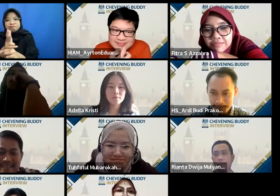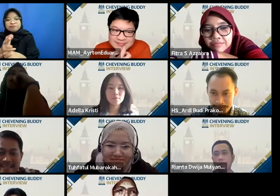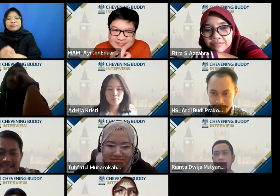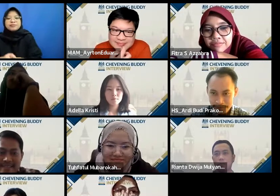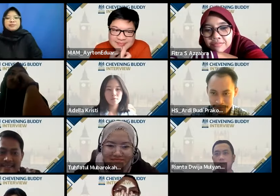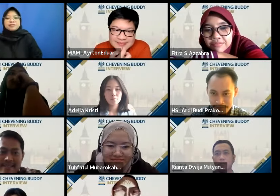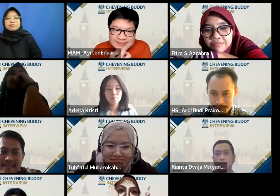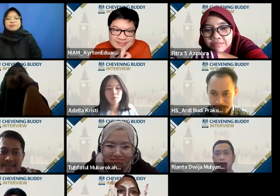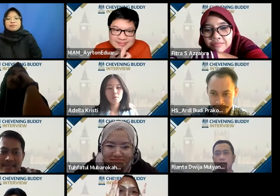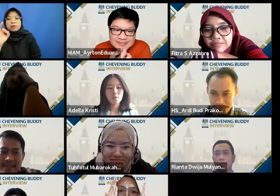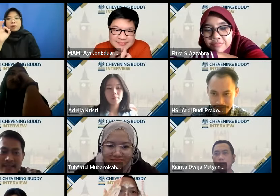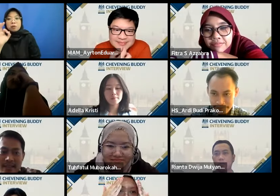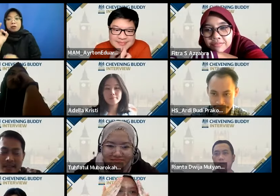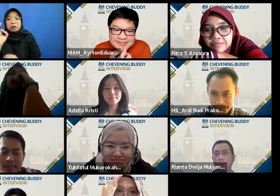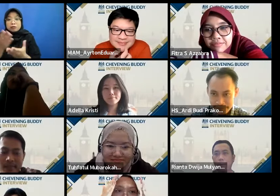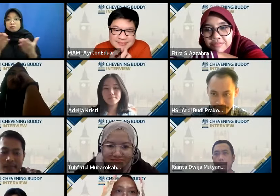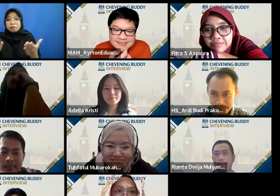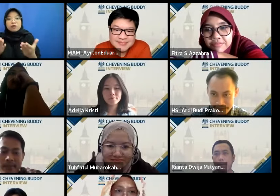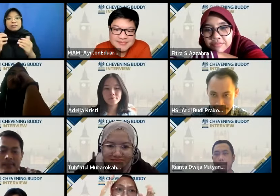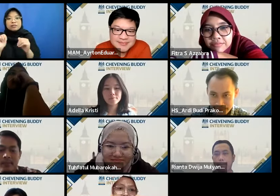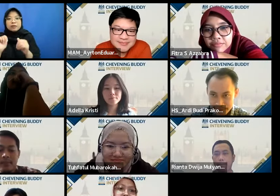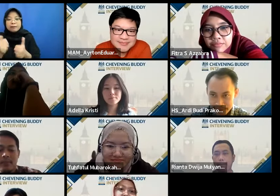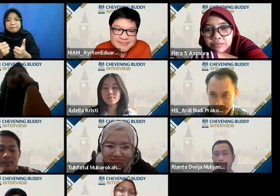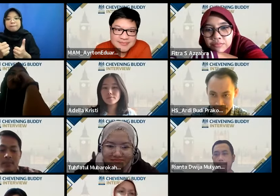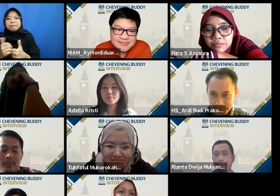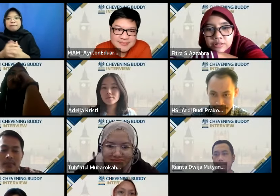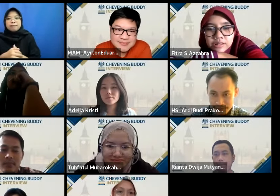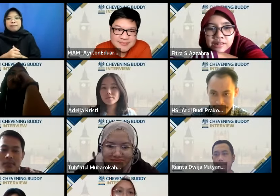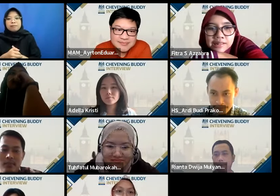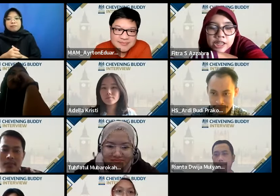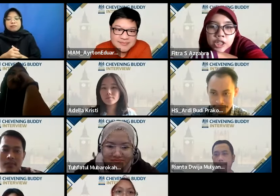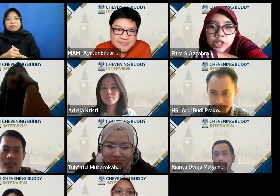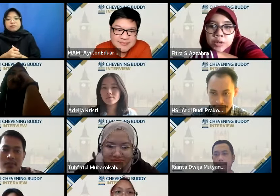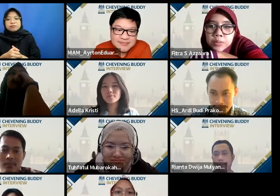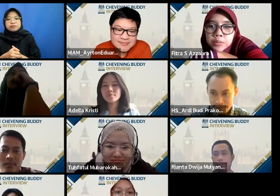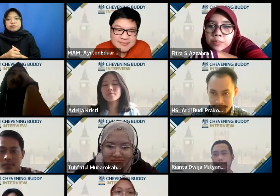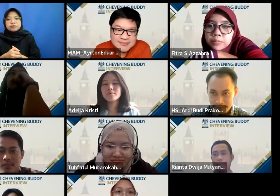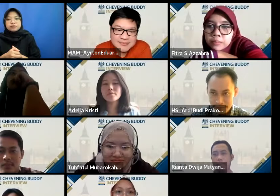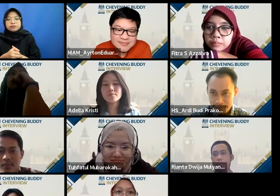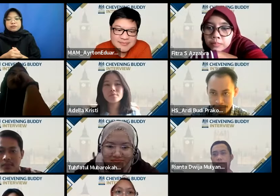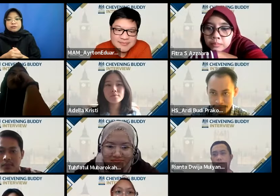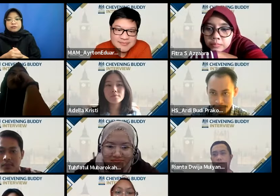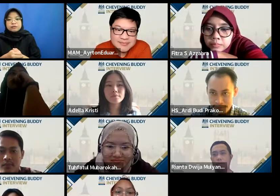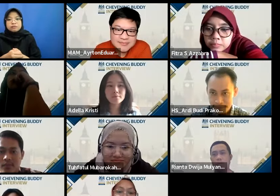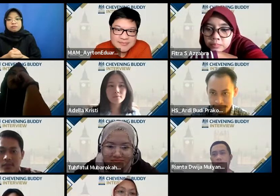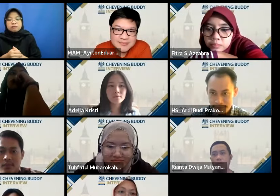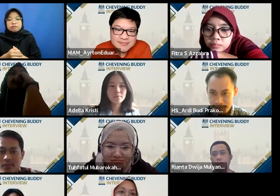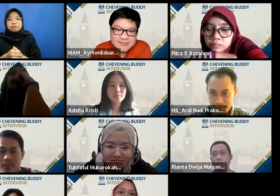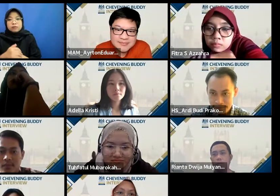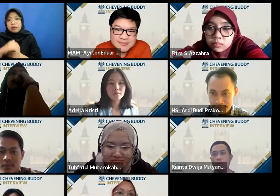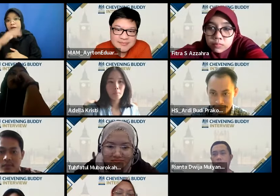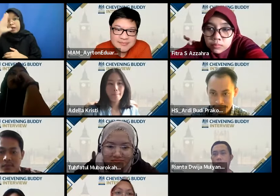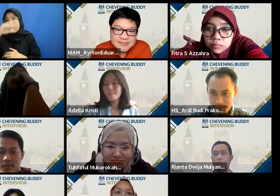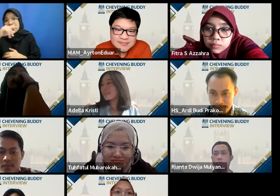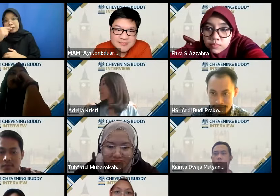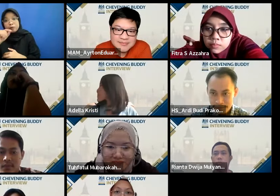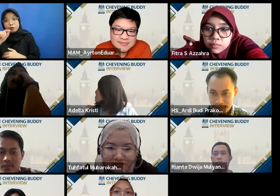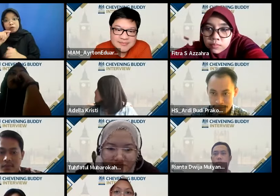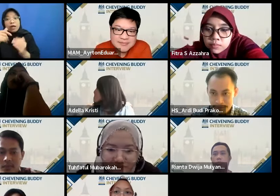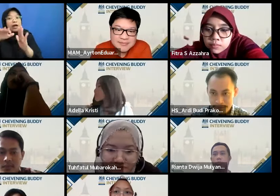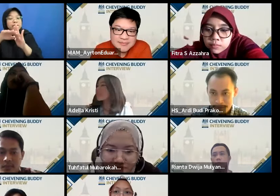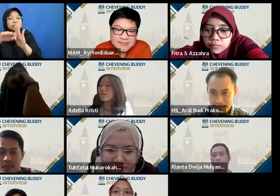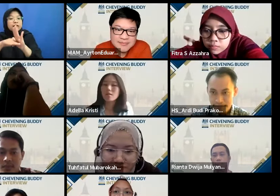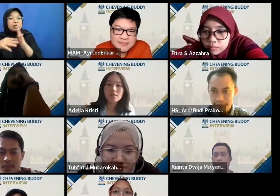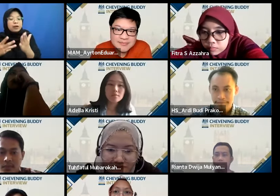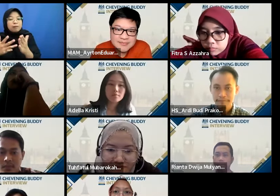diu Oke kembali lagi ke aku ee dan ya pada hari ini ee kita acaranya adalah